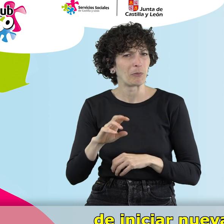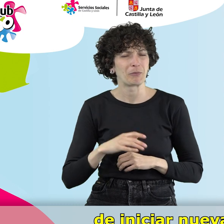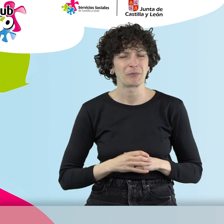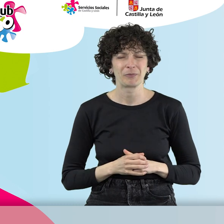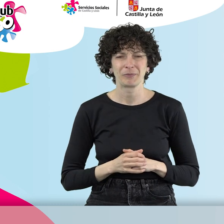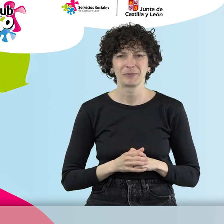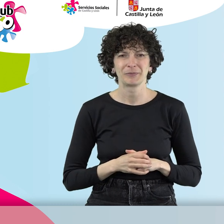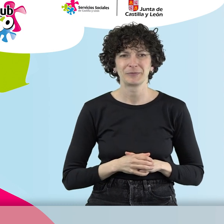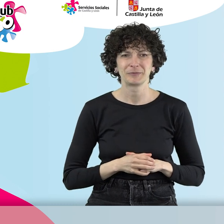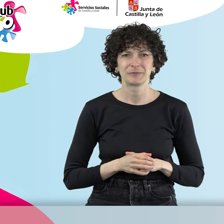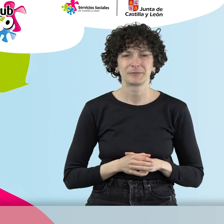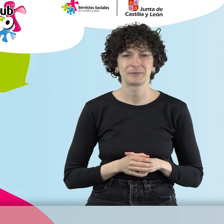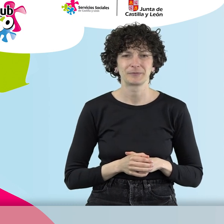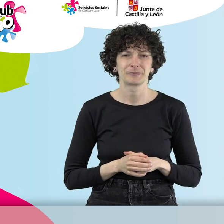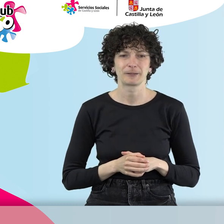sociales.